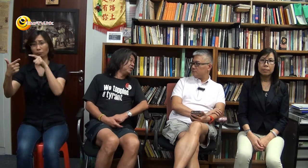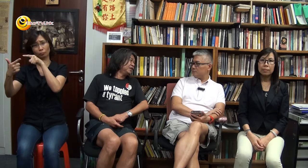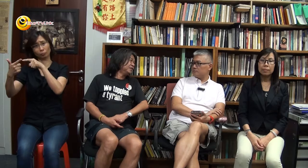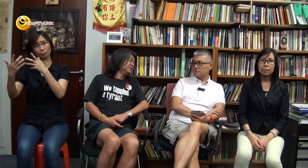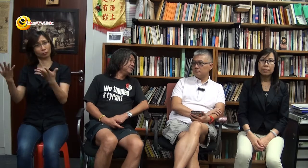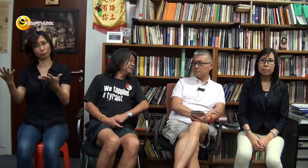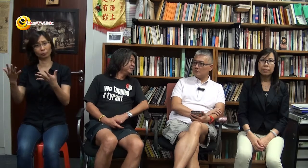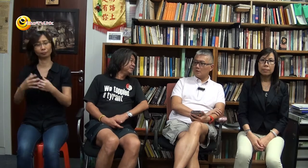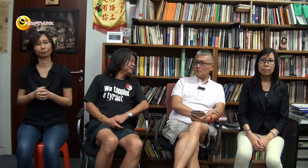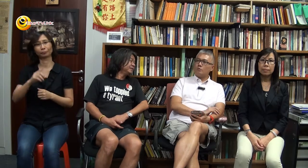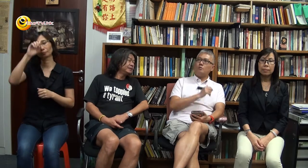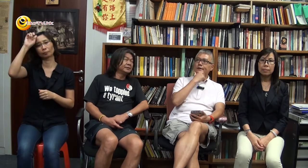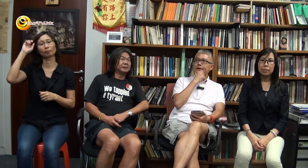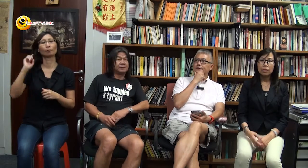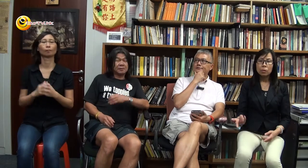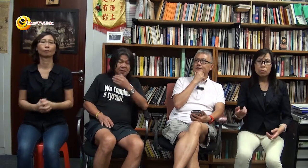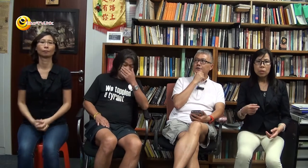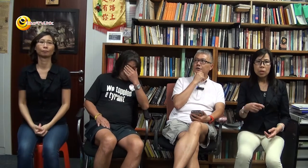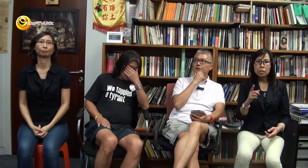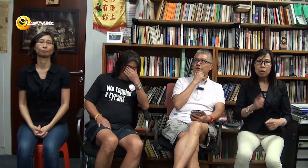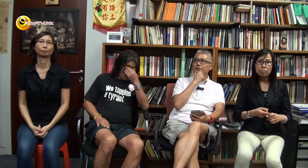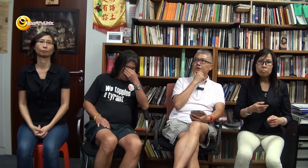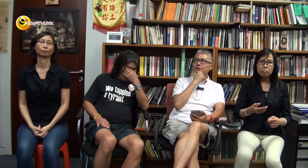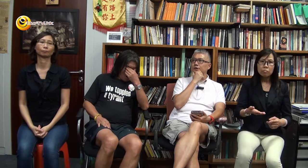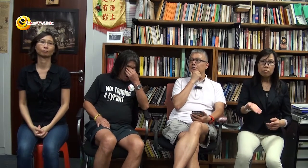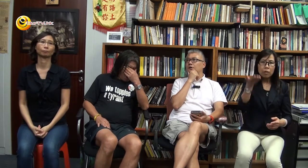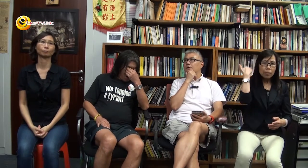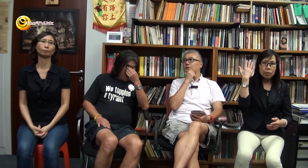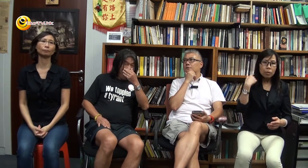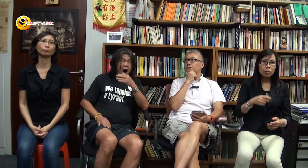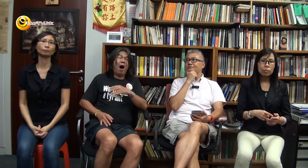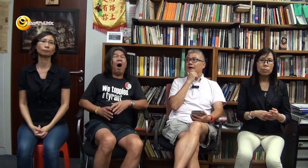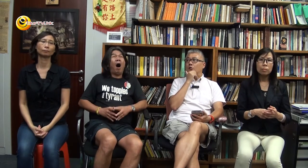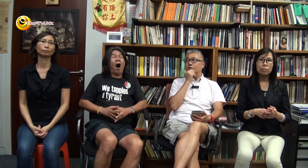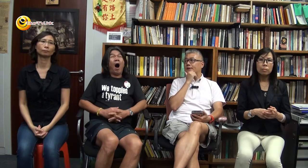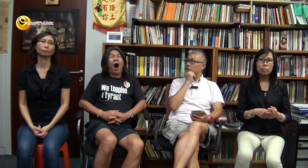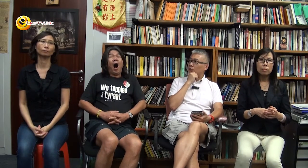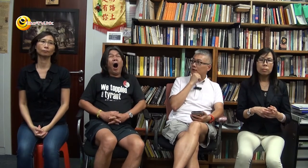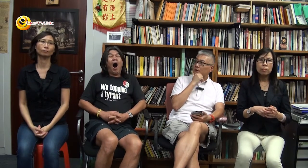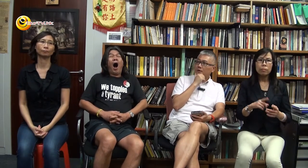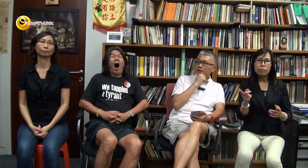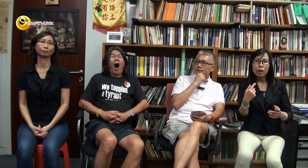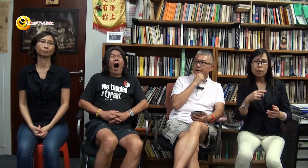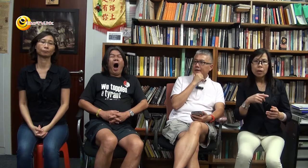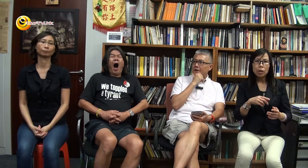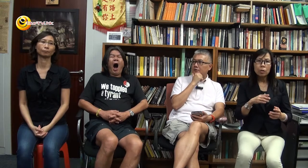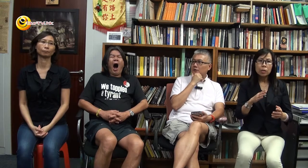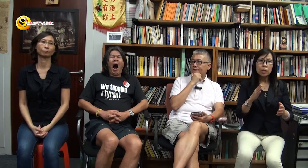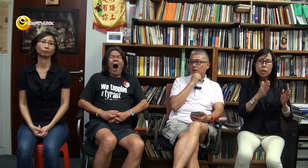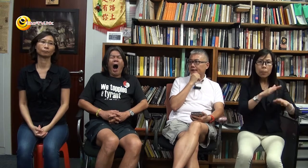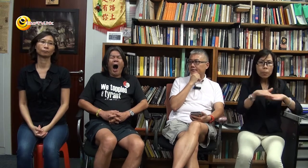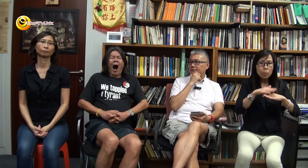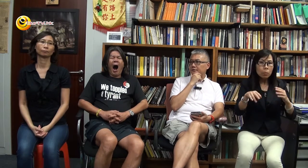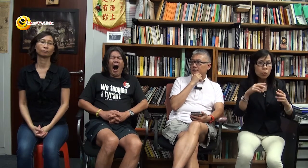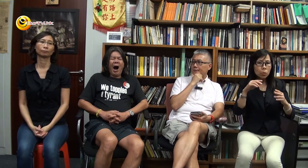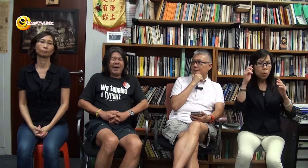就是問他的。 喂，會不會其實回到去從一個反邏輯的角度呢，你整個政改